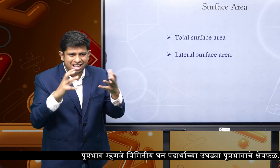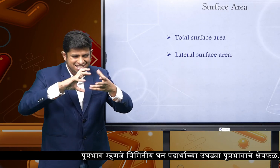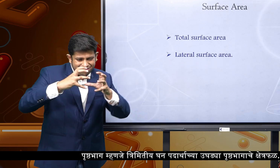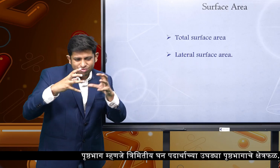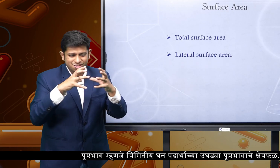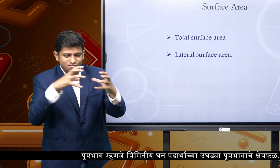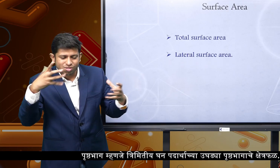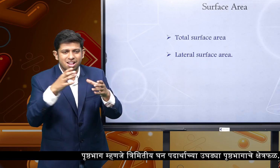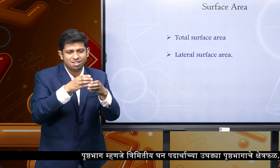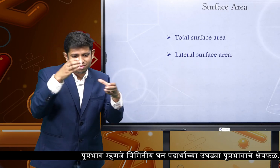क्षेत्रफळ.